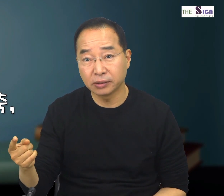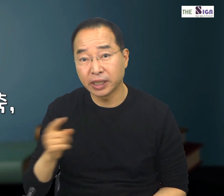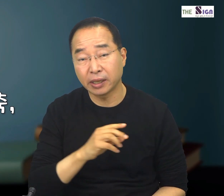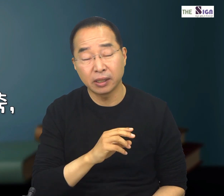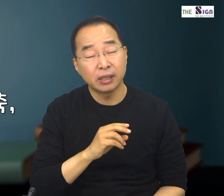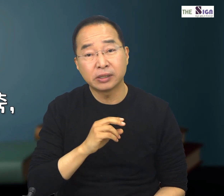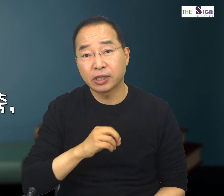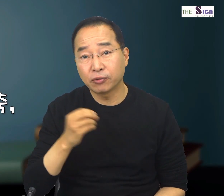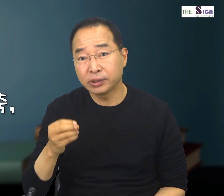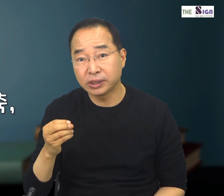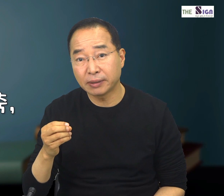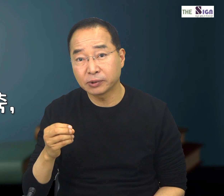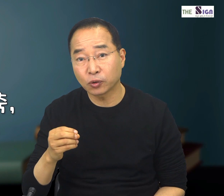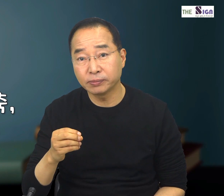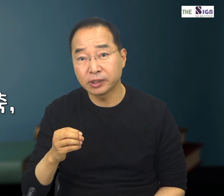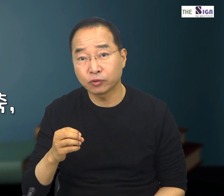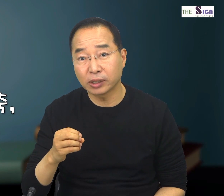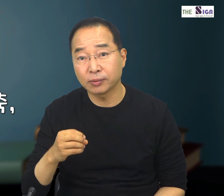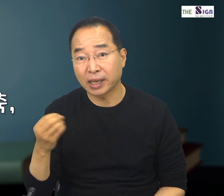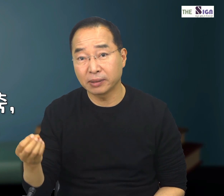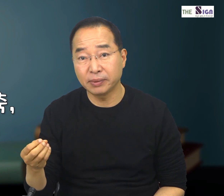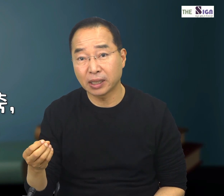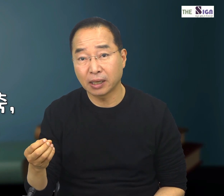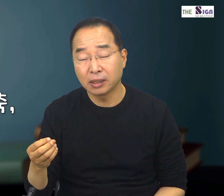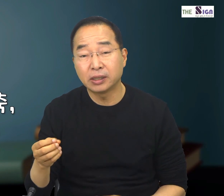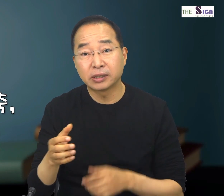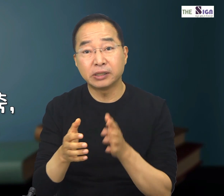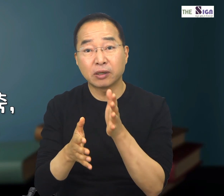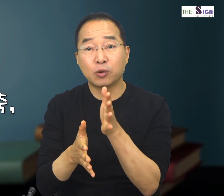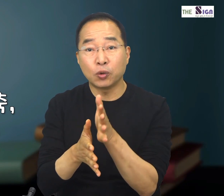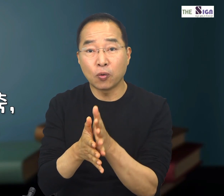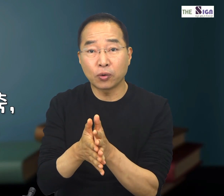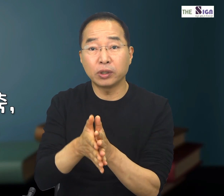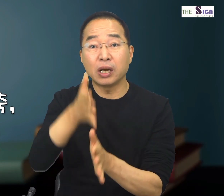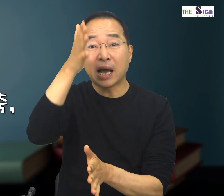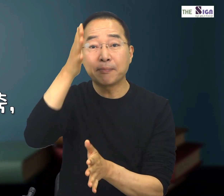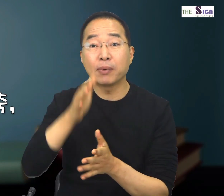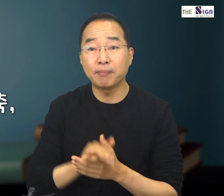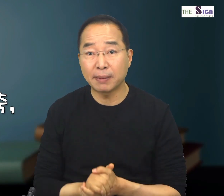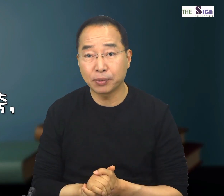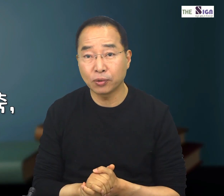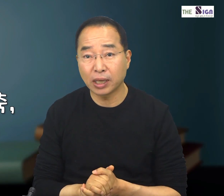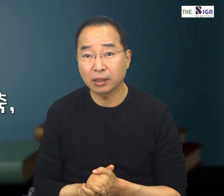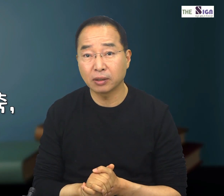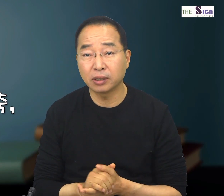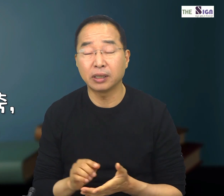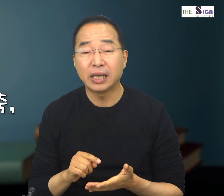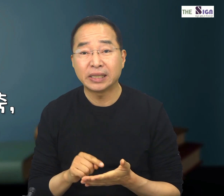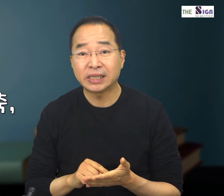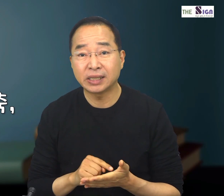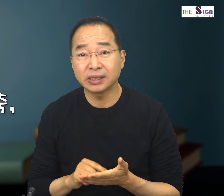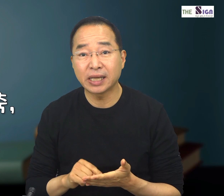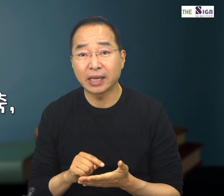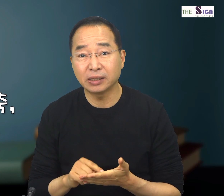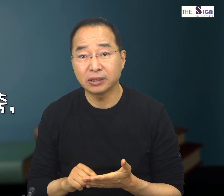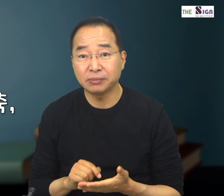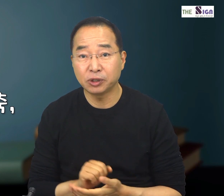근데 세월이 지나면서 조금 이제 수화가 좀 바뀝니다. 그래서 요거를 한 번만 표현하는 거를 시라는 의미로